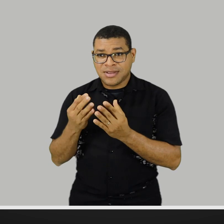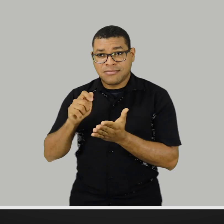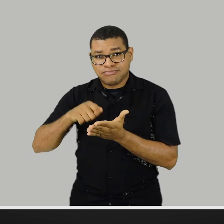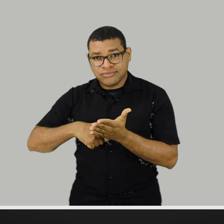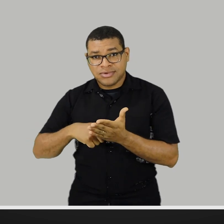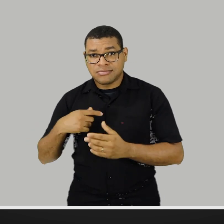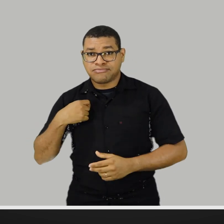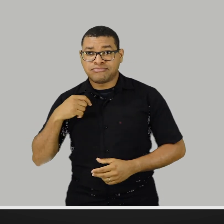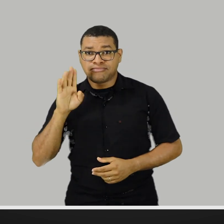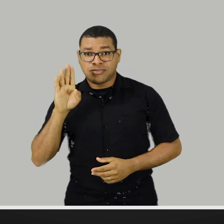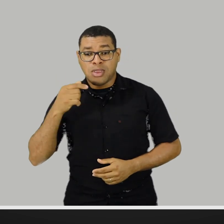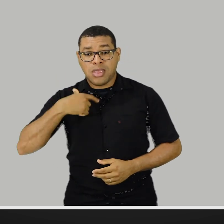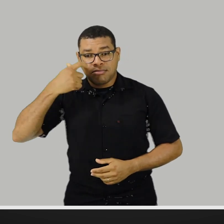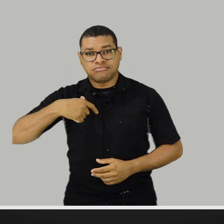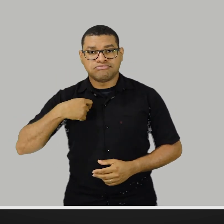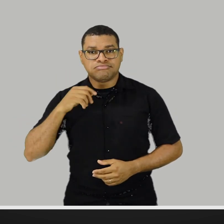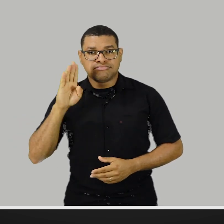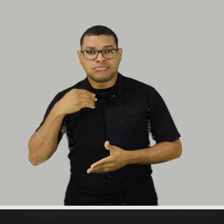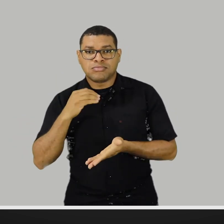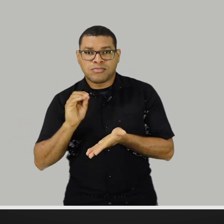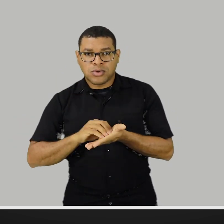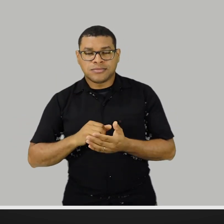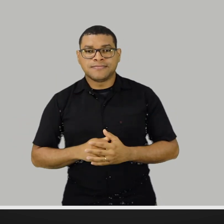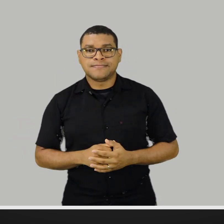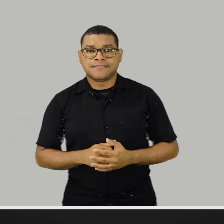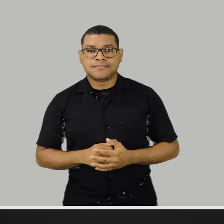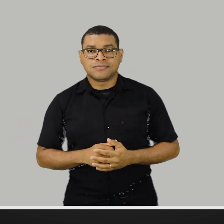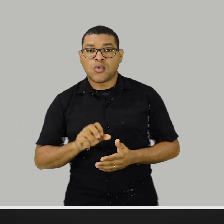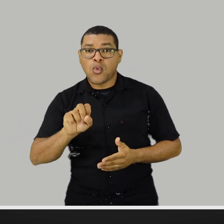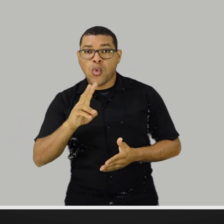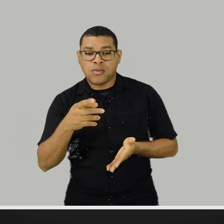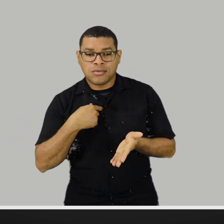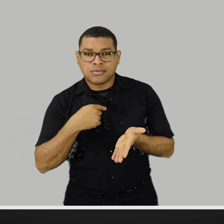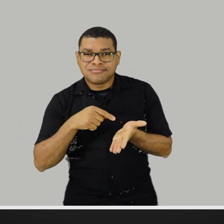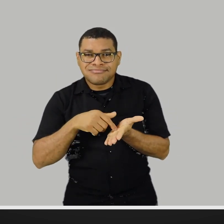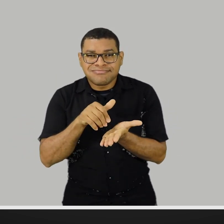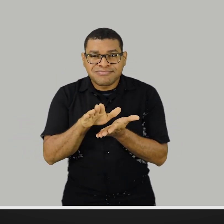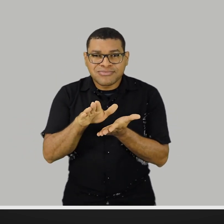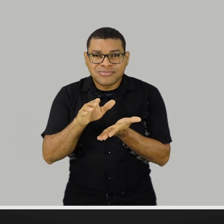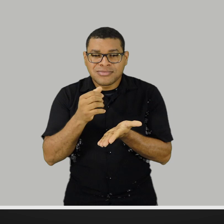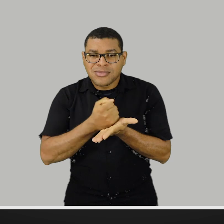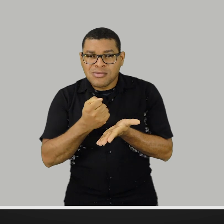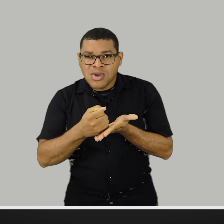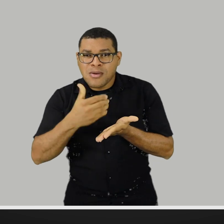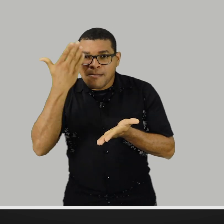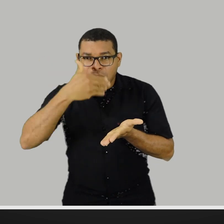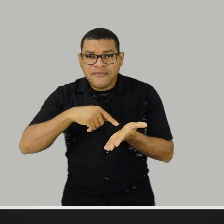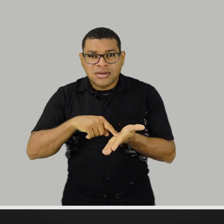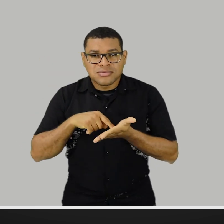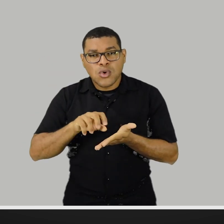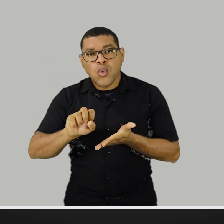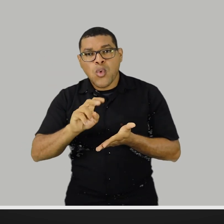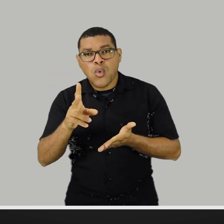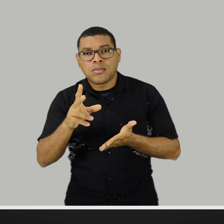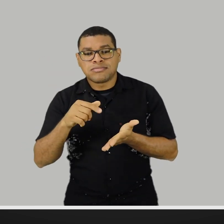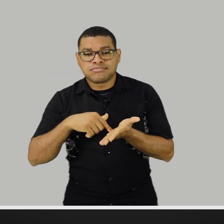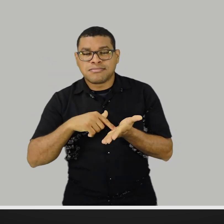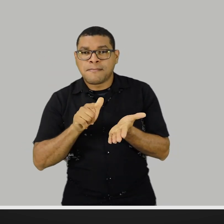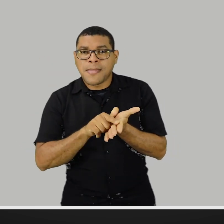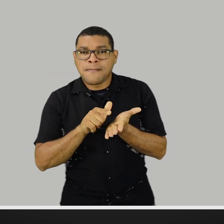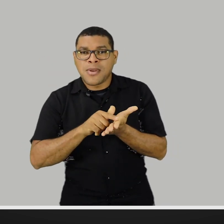e de rescisão do contrato ou se comprovante do seguro-desemprego se